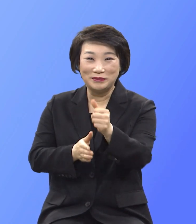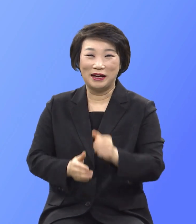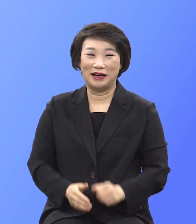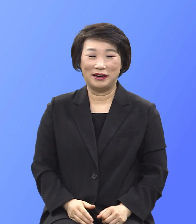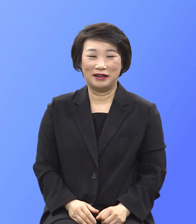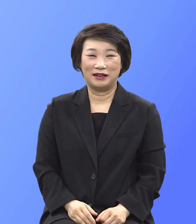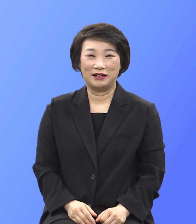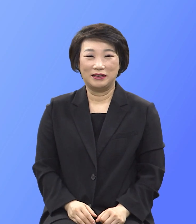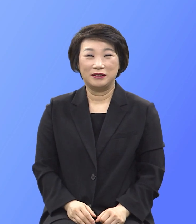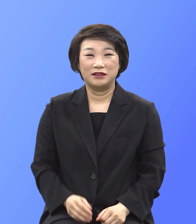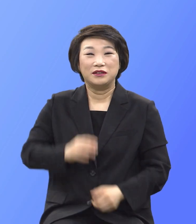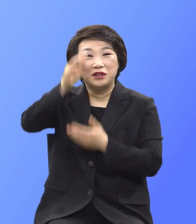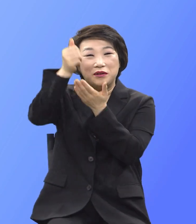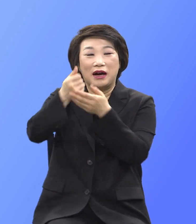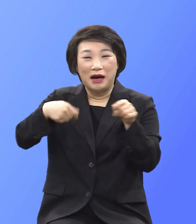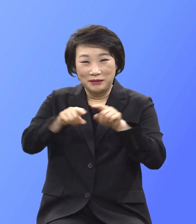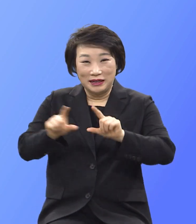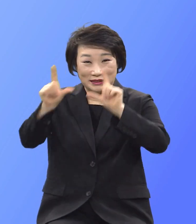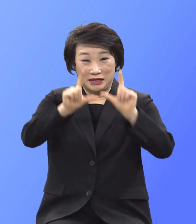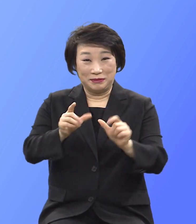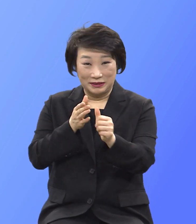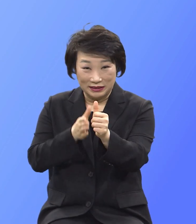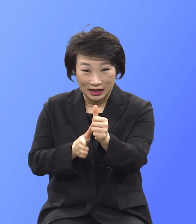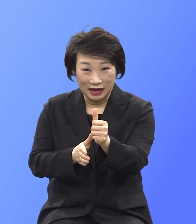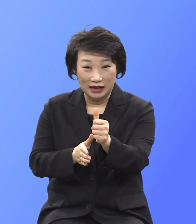축복합니다. 성령으로 살자.